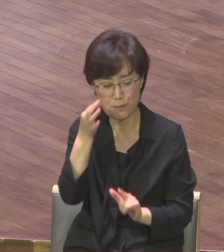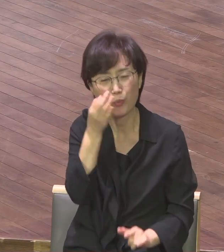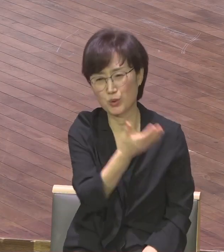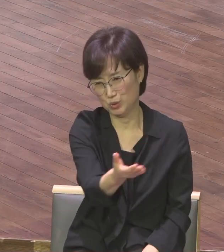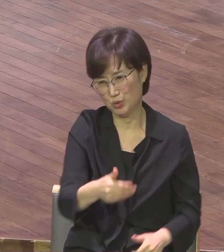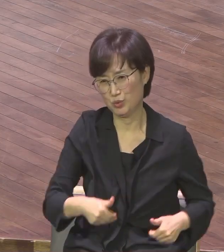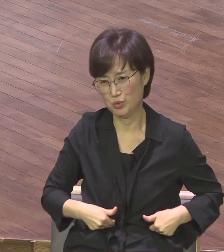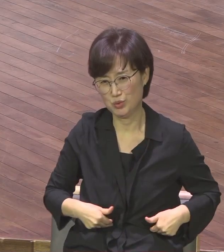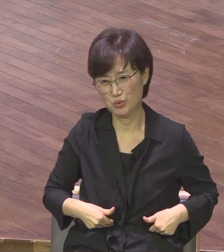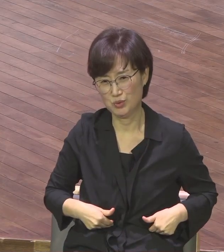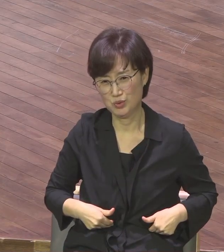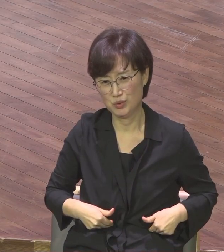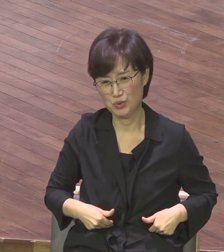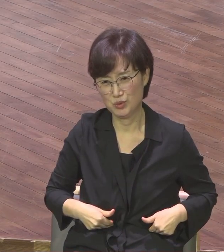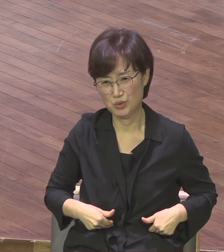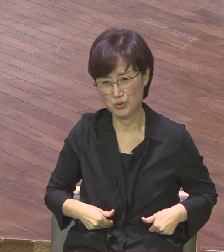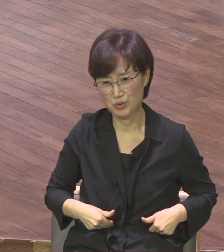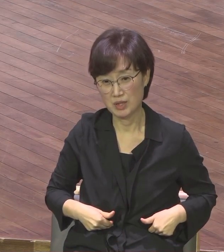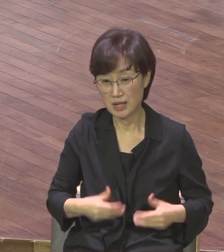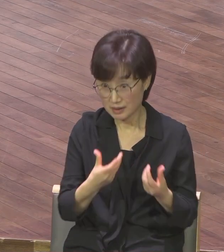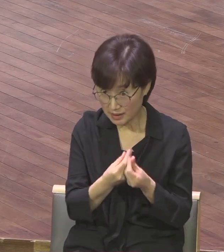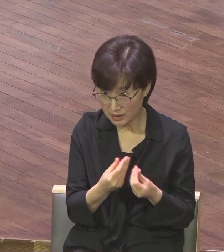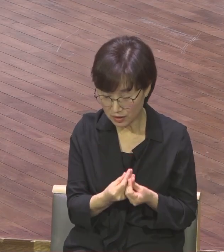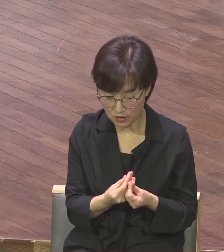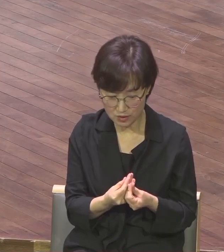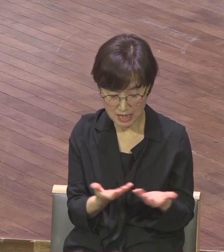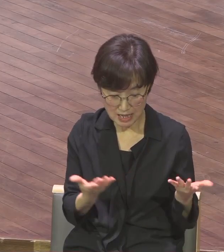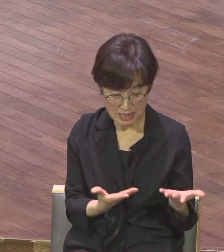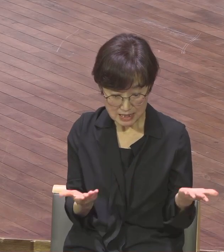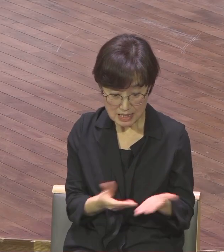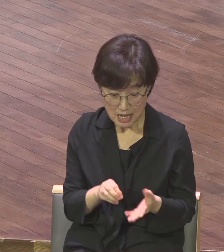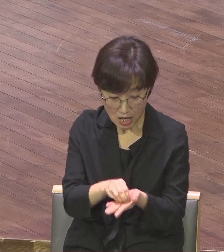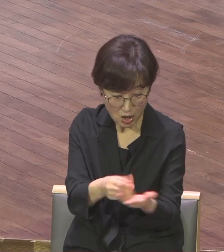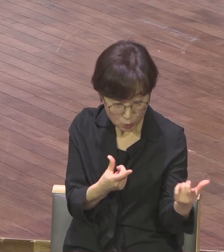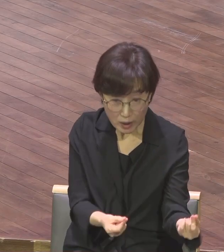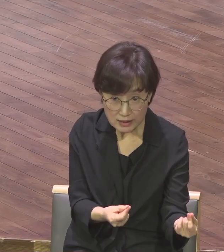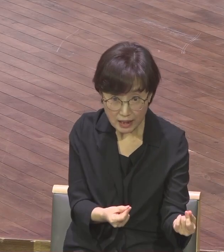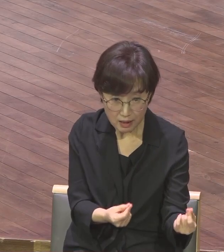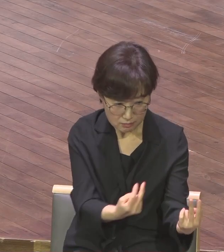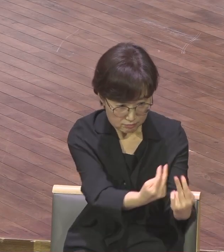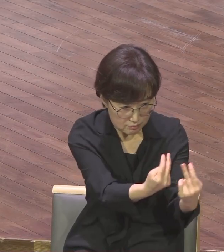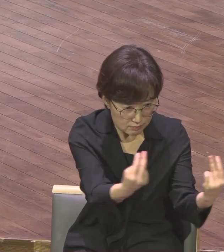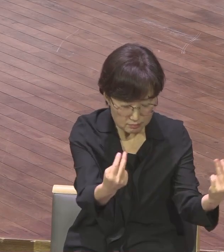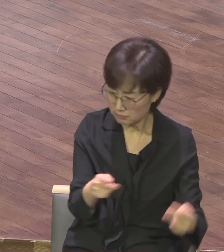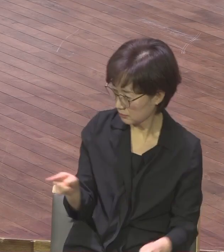여러분의 삶 같은 직장 다니는데 다 알잖아요. 다 보잖아요. 달라.